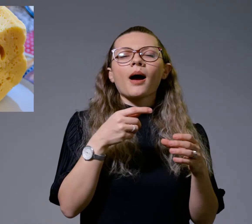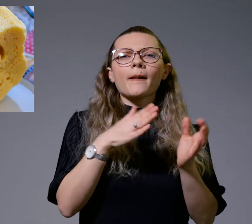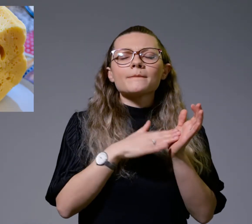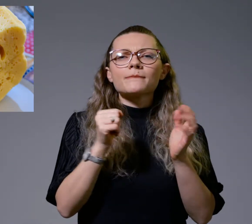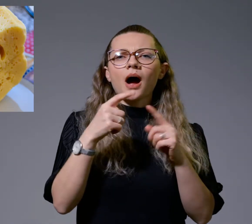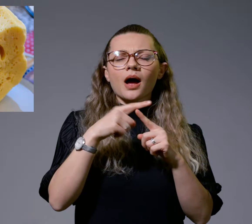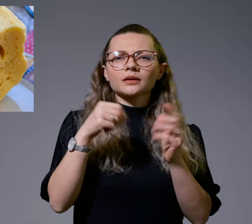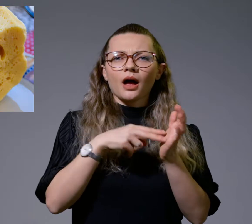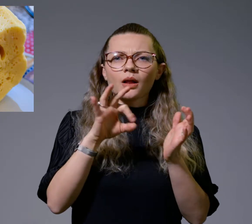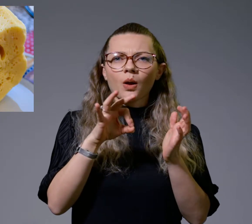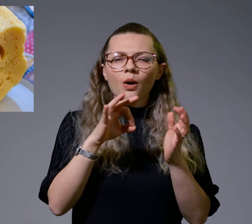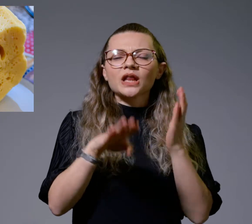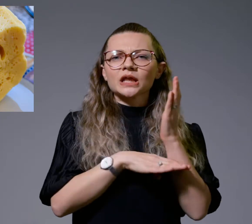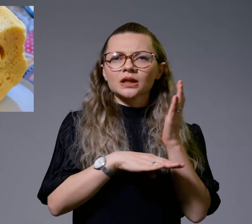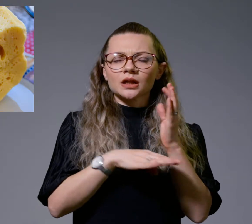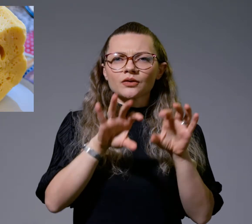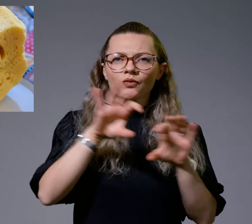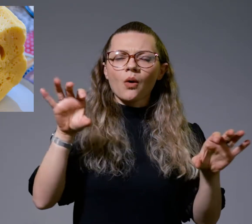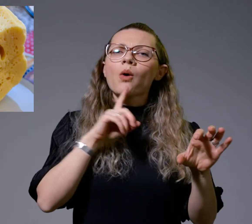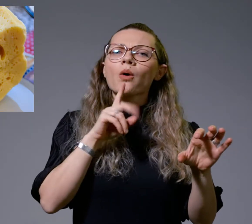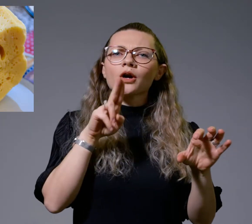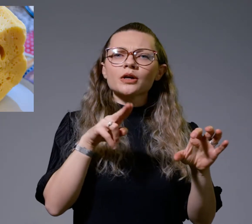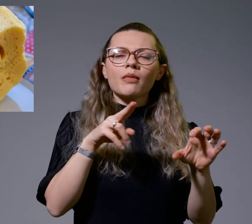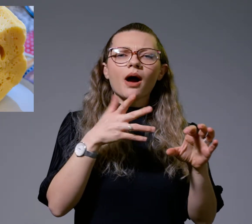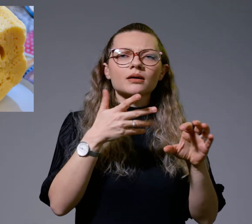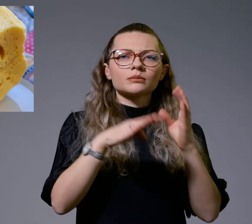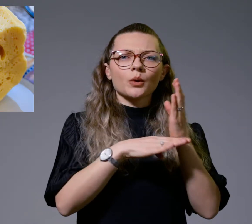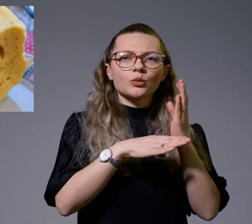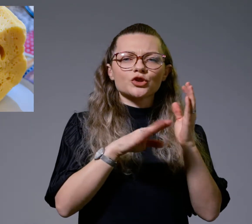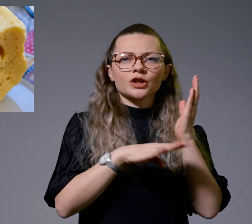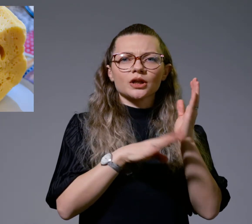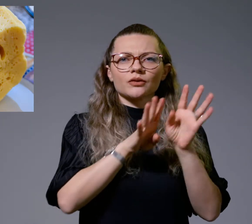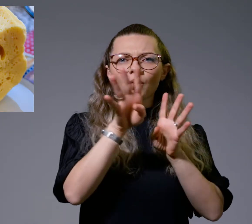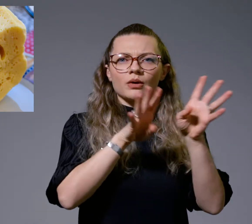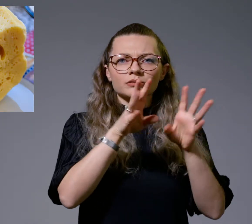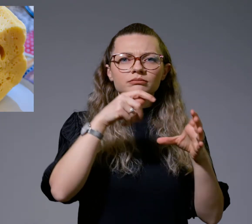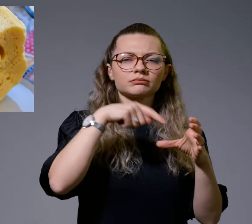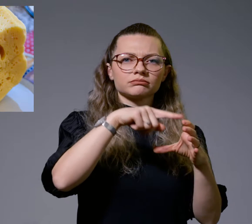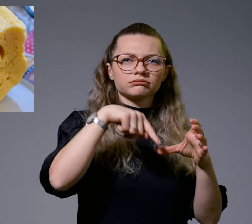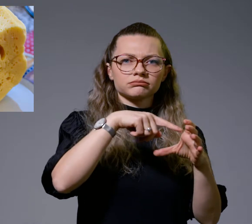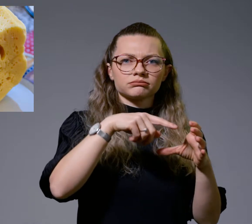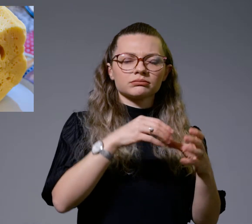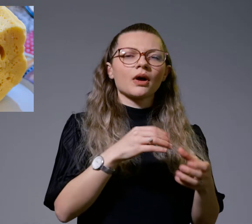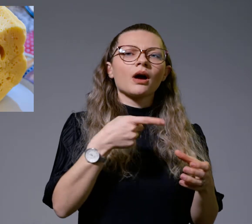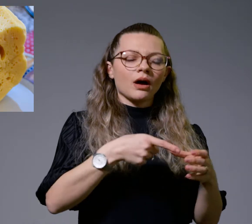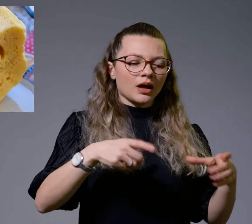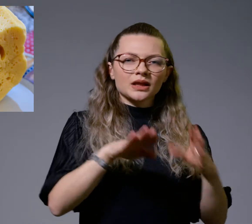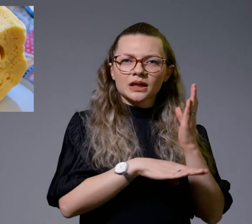на долниот крај има обрач од гранки. Потоа, во кацата се ставаат два